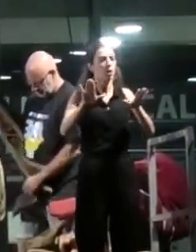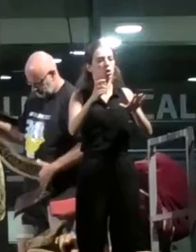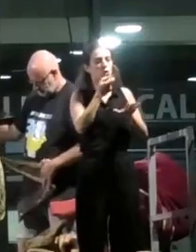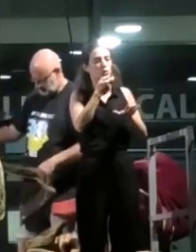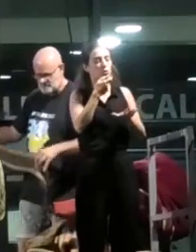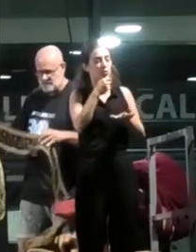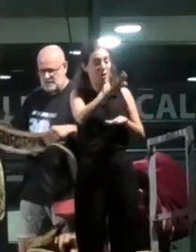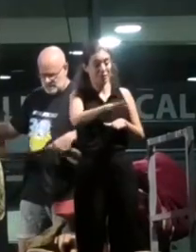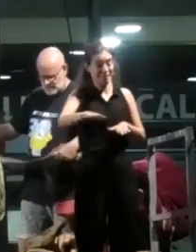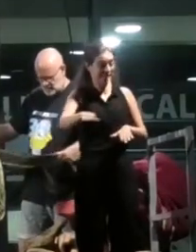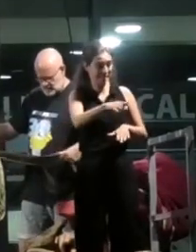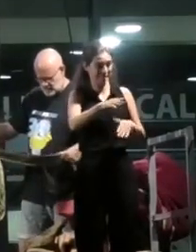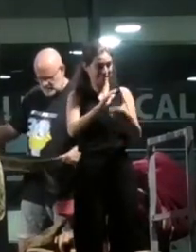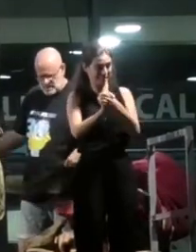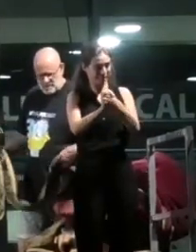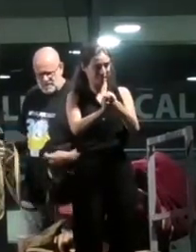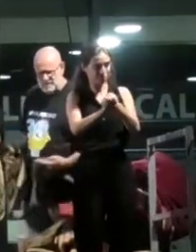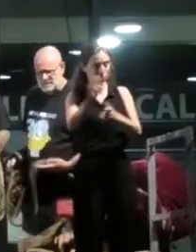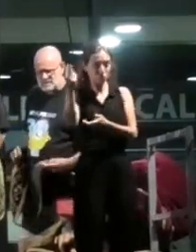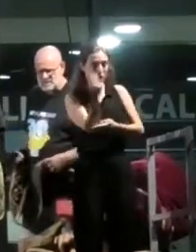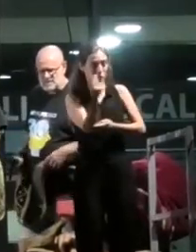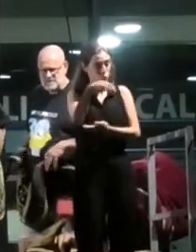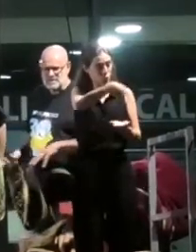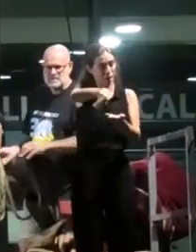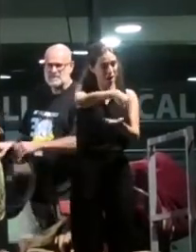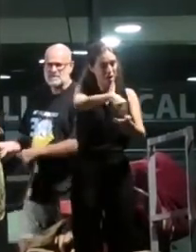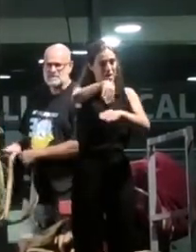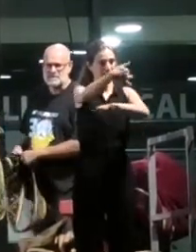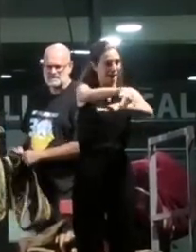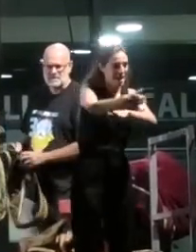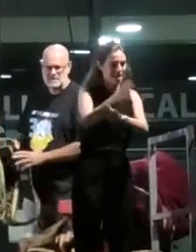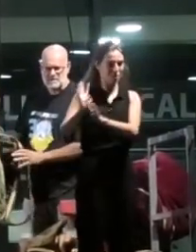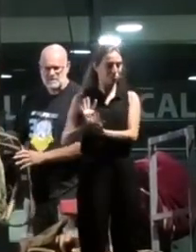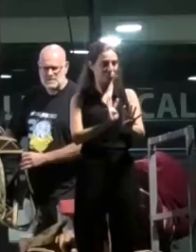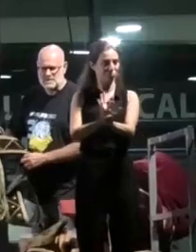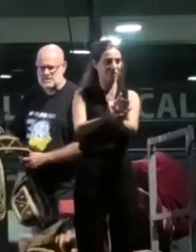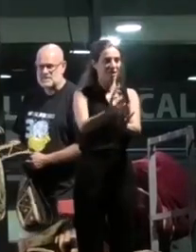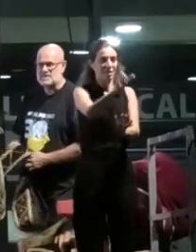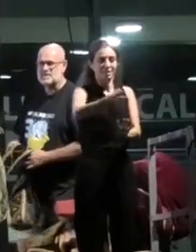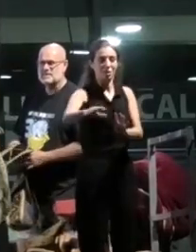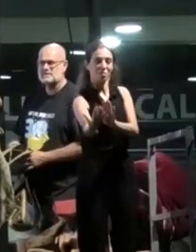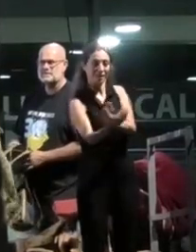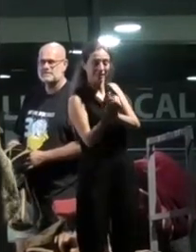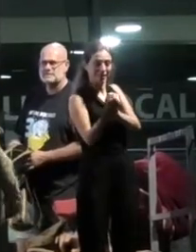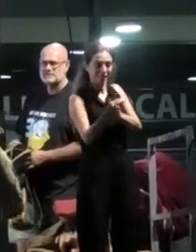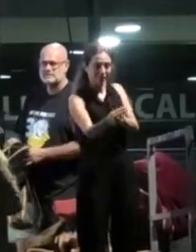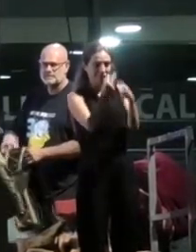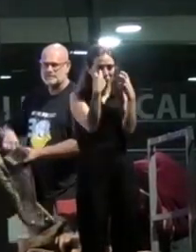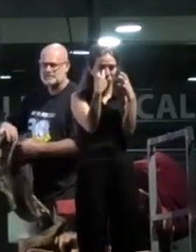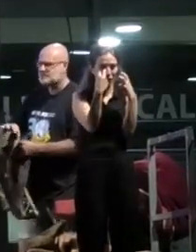que els més petits de la colla ens portin a ballar i els cercaviles i s'acostin a la canalla que ens